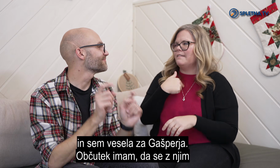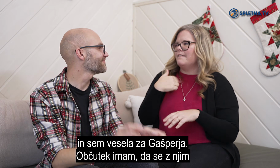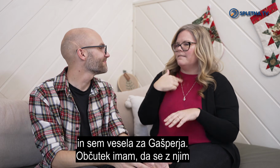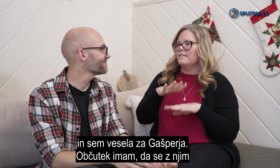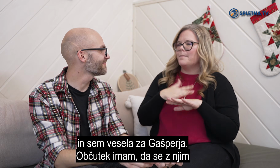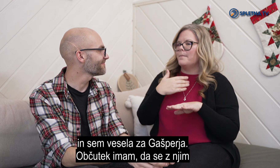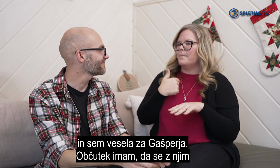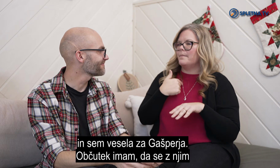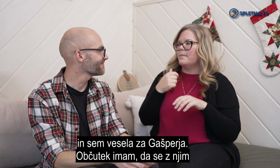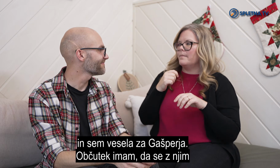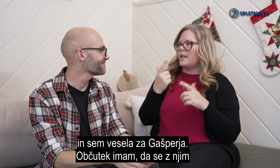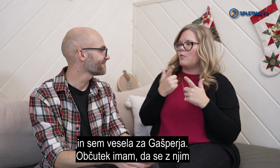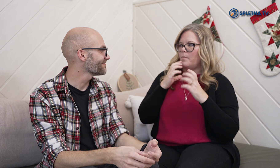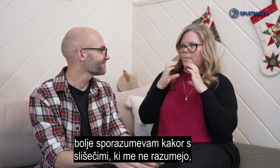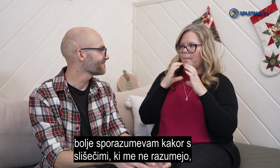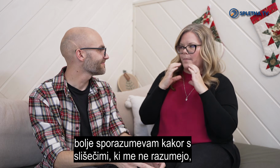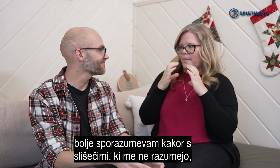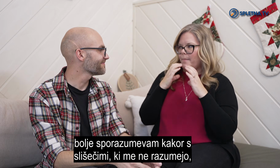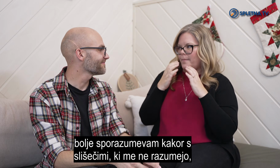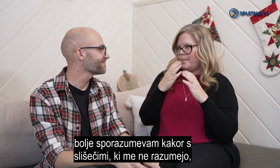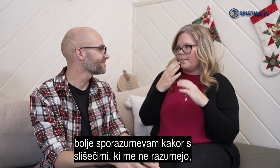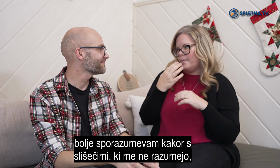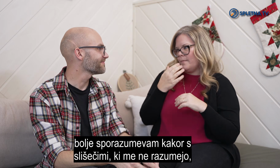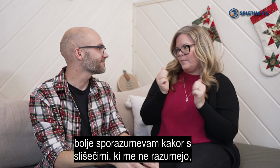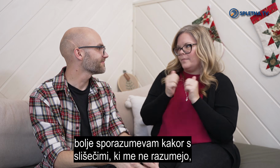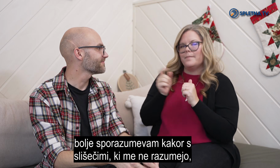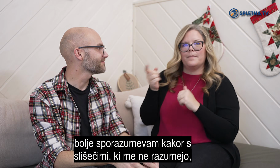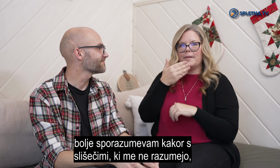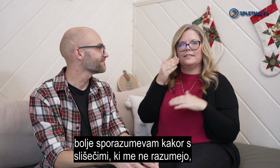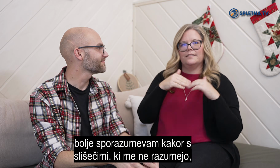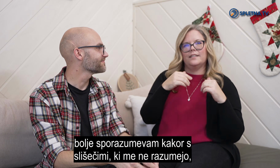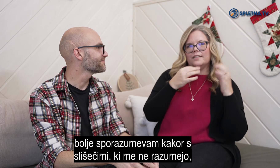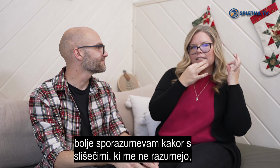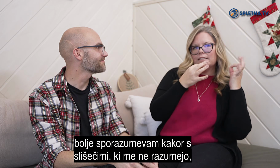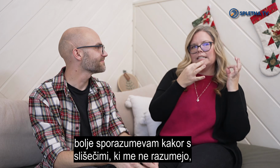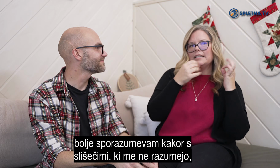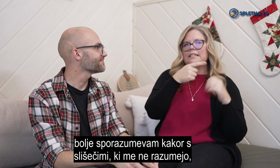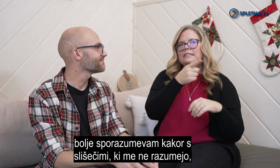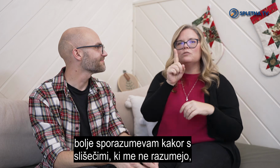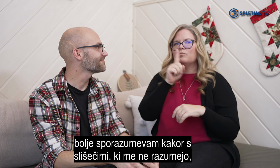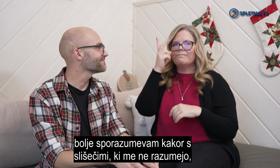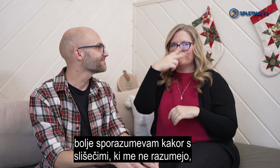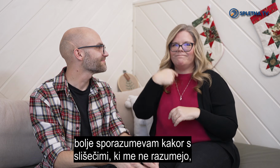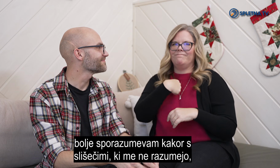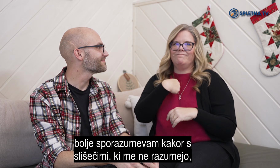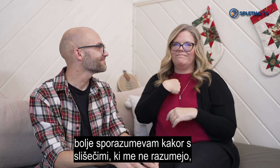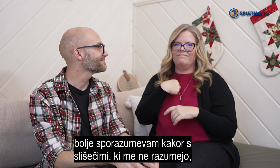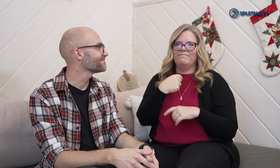Občutek imam, da se z njim bolje sporazumevam, kakor s slišečimi, ki me ne razumejo, ker sem odraščala med gluhimi in v